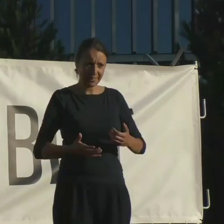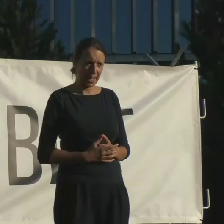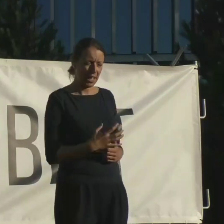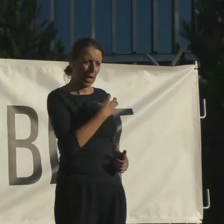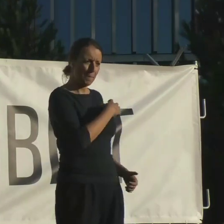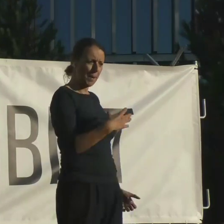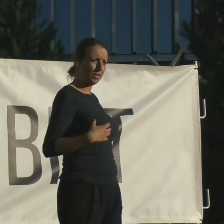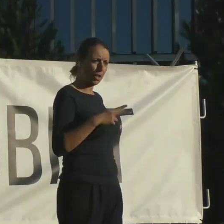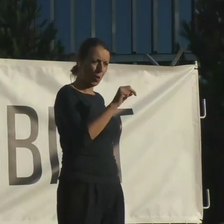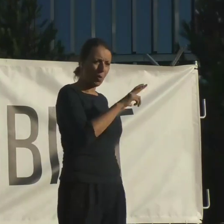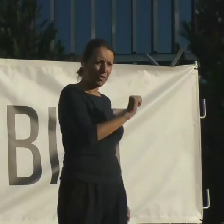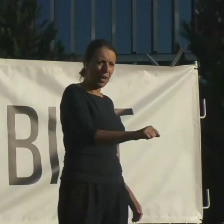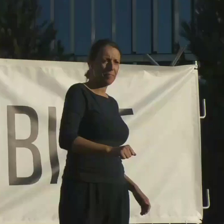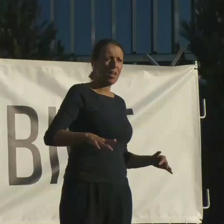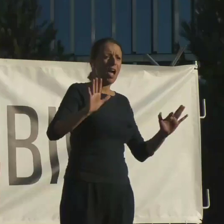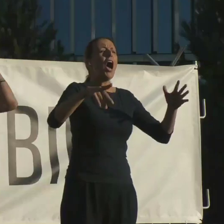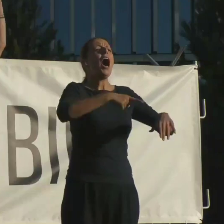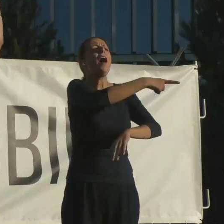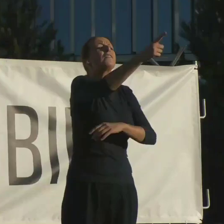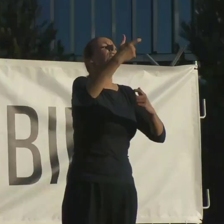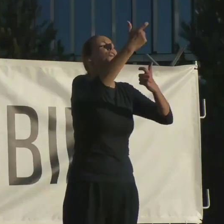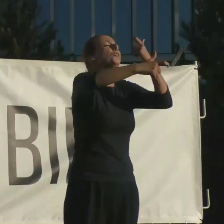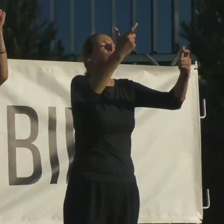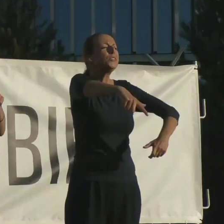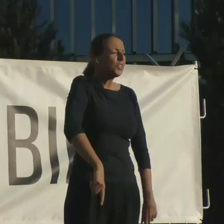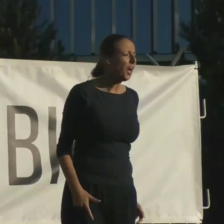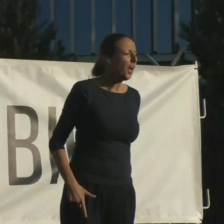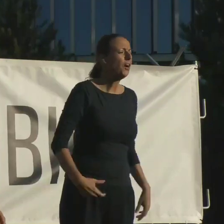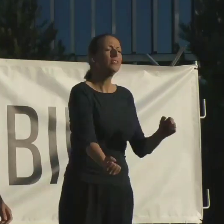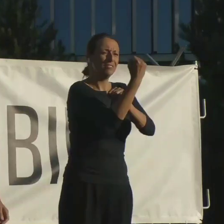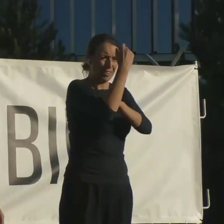Miałam aborcję i chuja mi zrobicie!